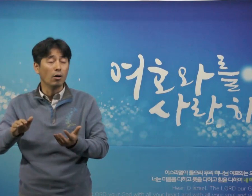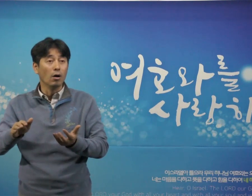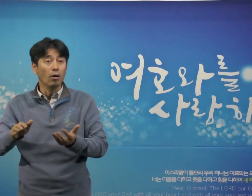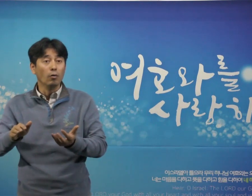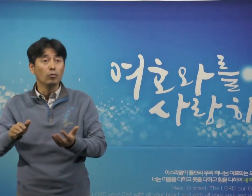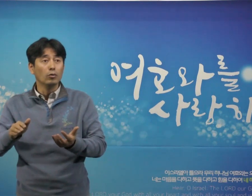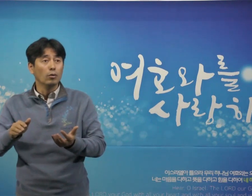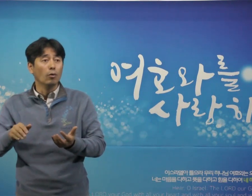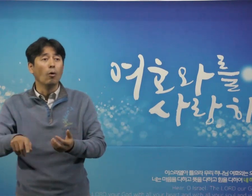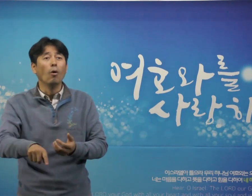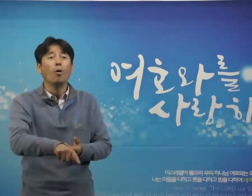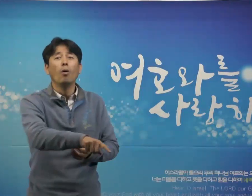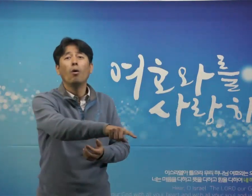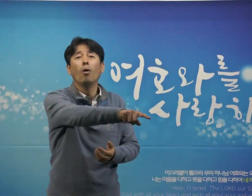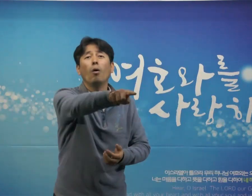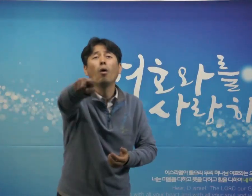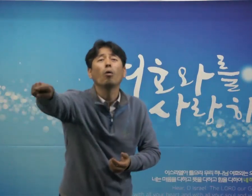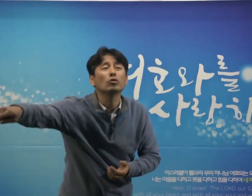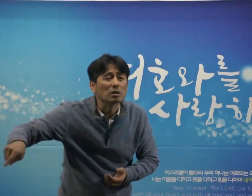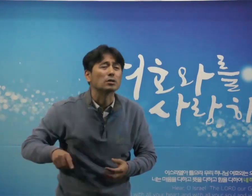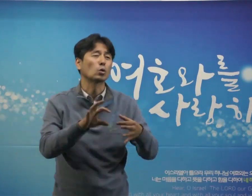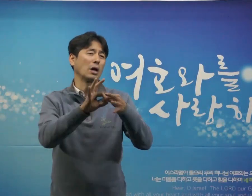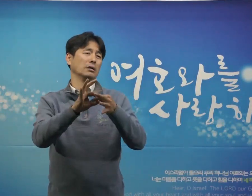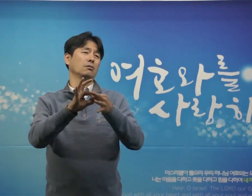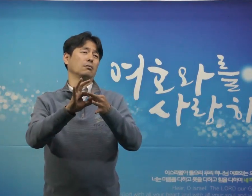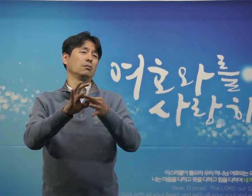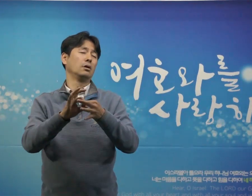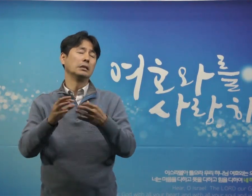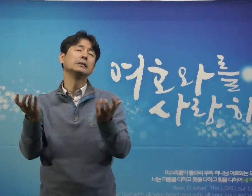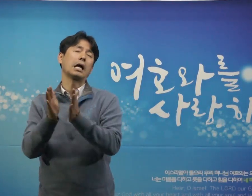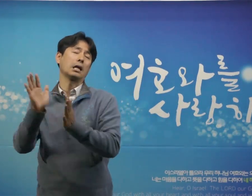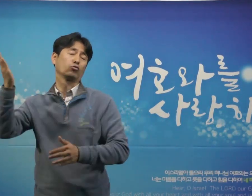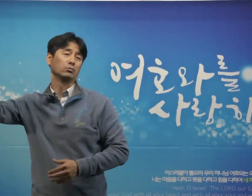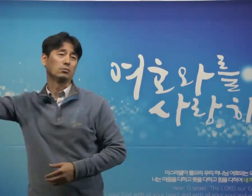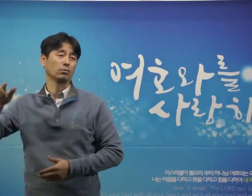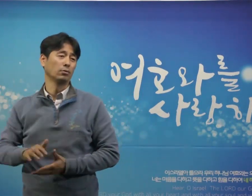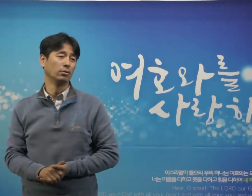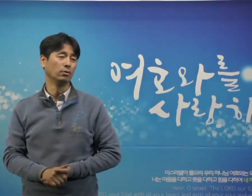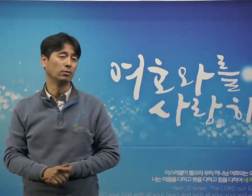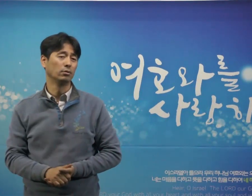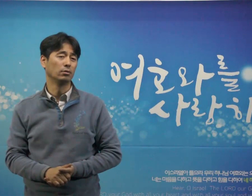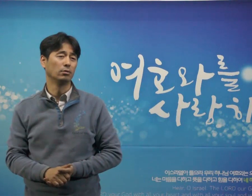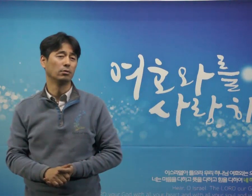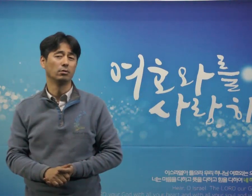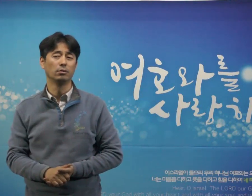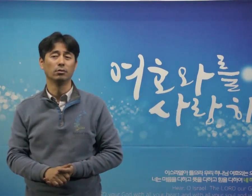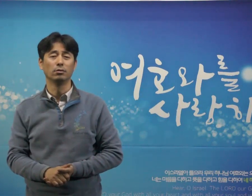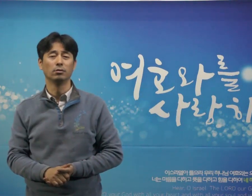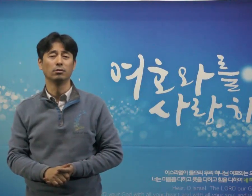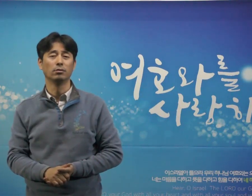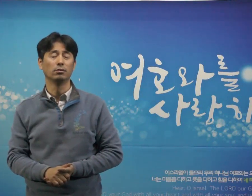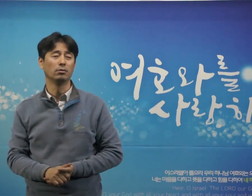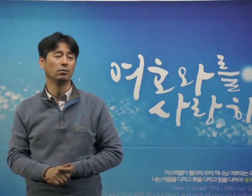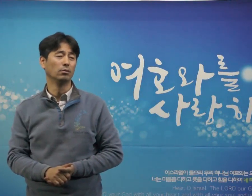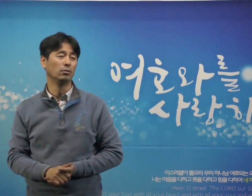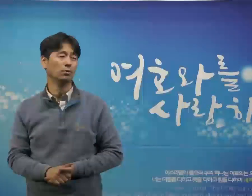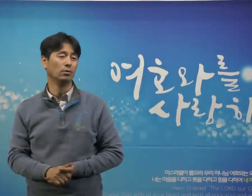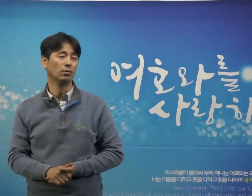하나님께서 사역하실 것인데, 우리를 통해서 사역하신다는 것을 알아야 됩니다.